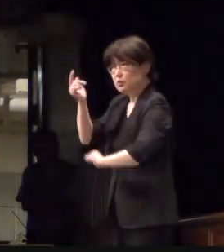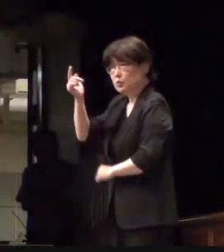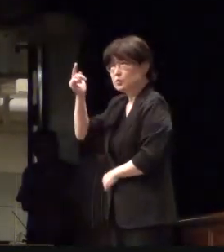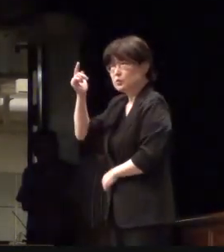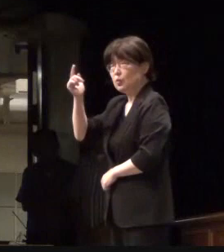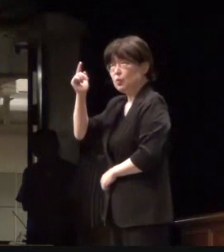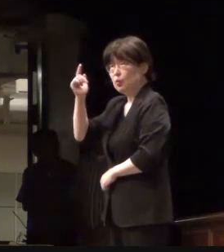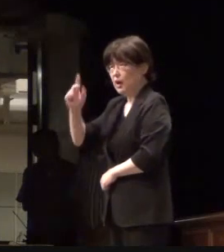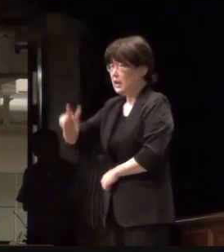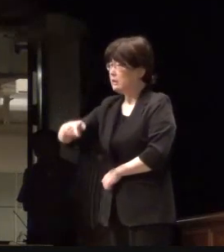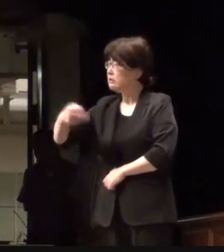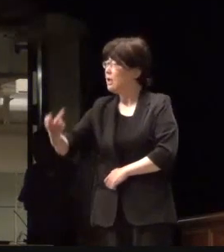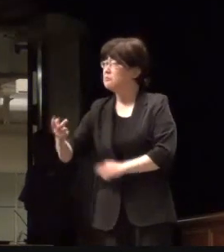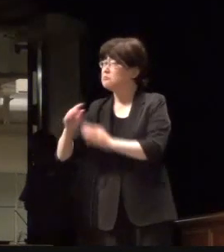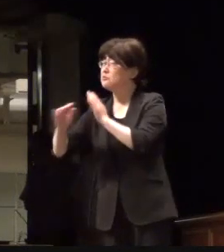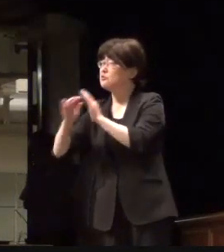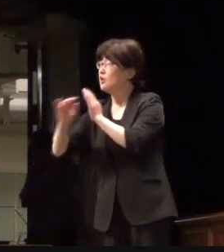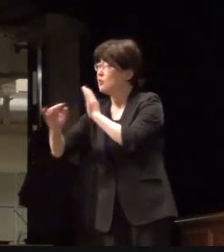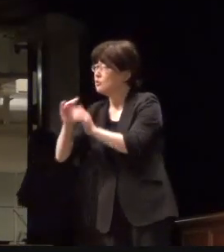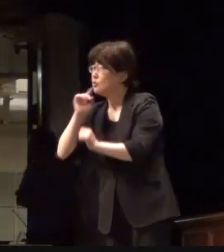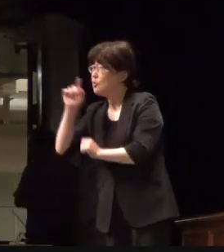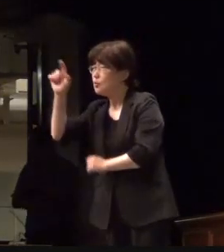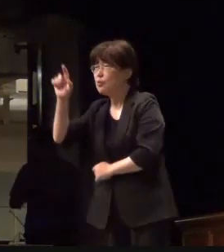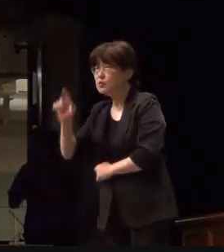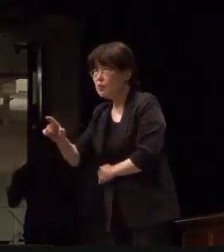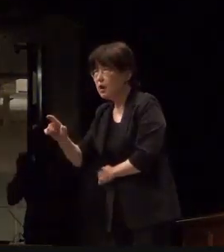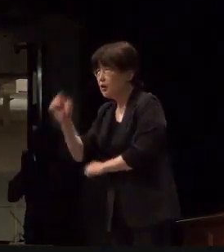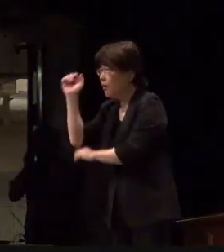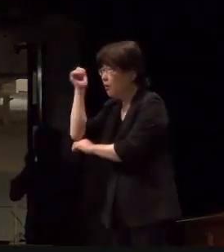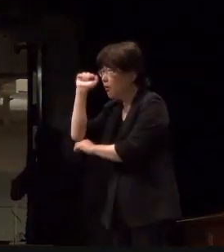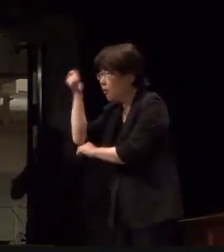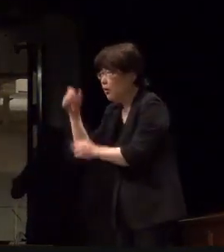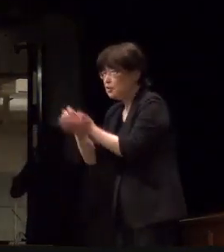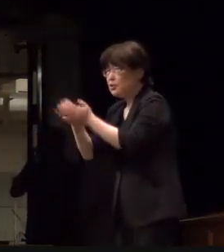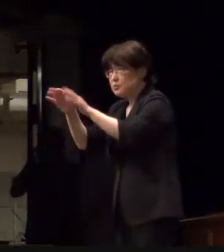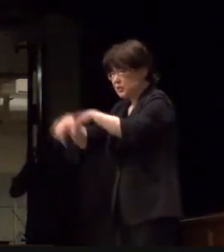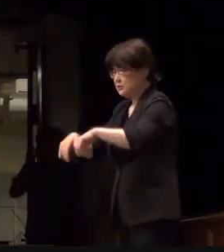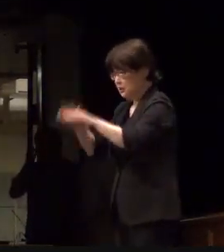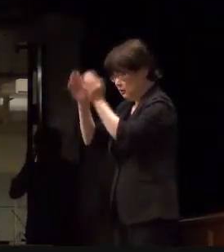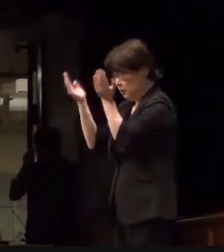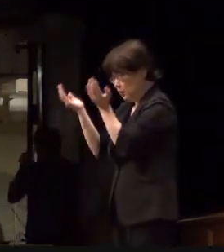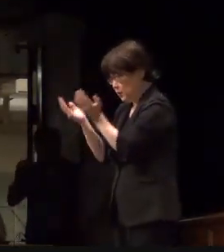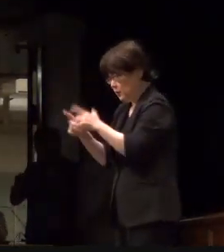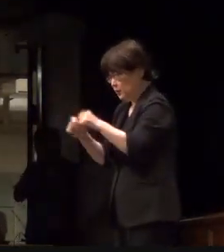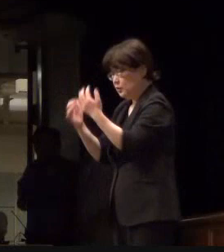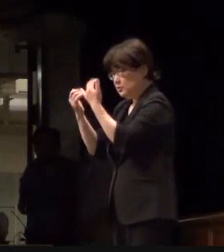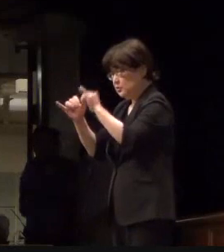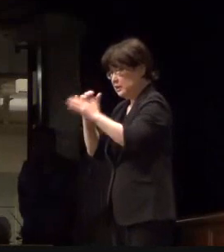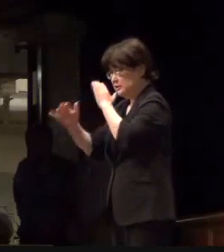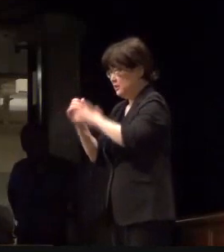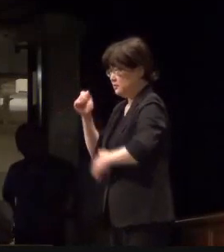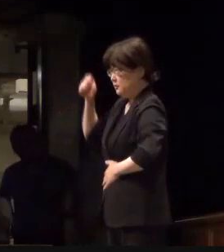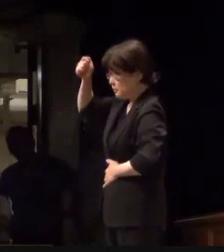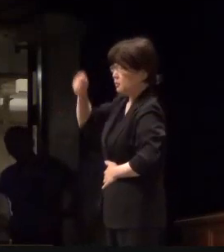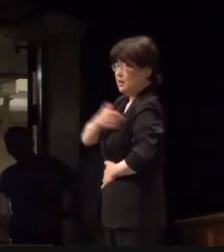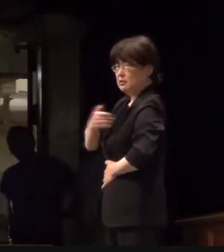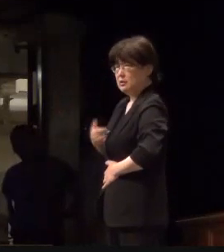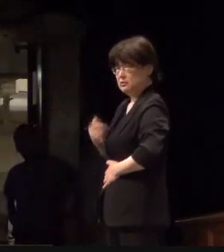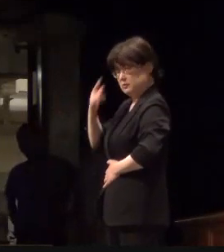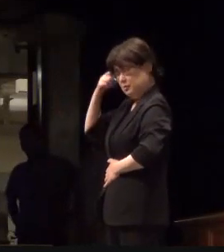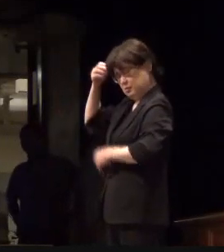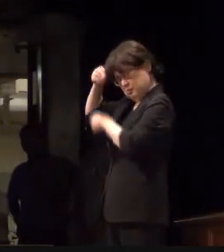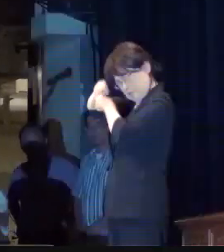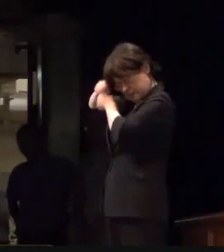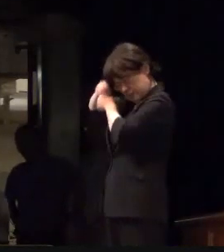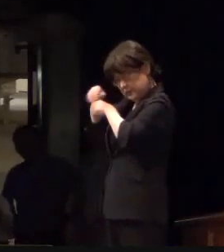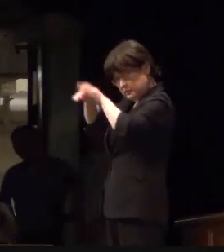だというような言葉で報道したわけです。ほとんどの日本人は戦争を勝てるだろうと思い込まされた。